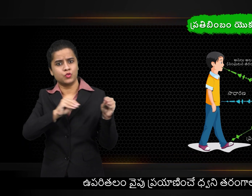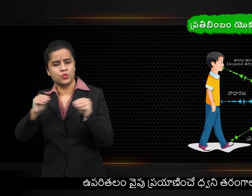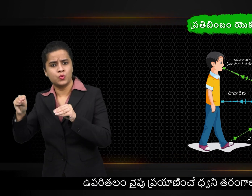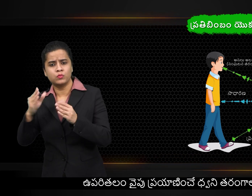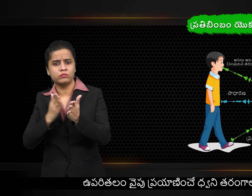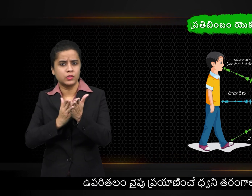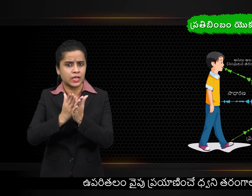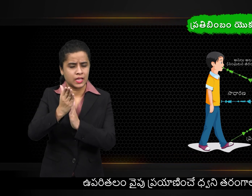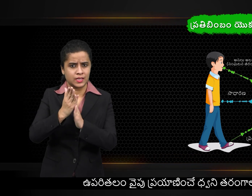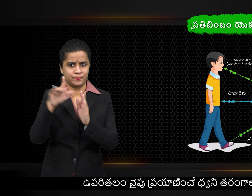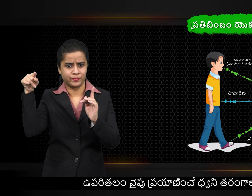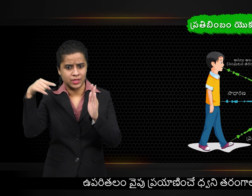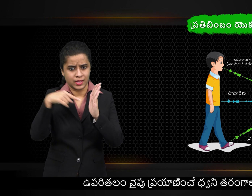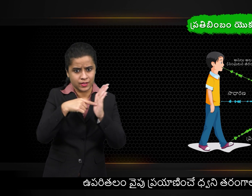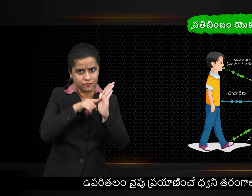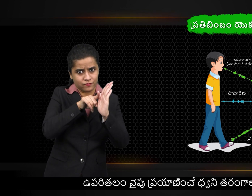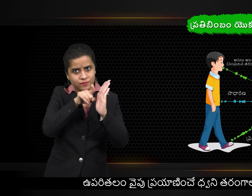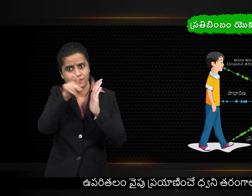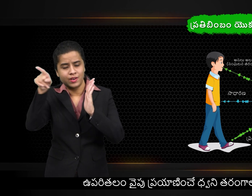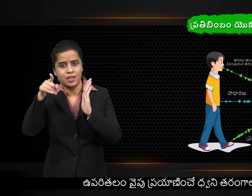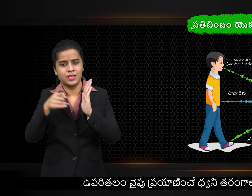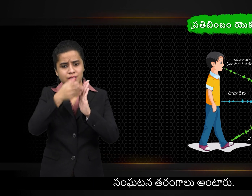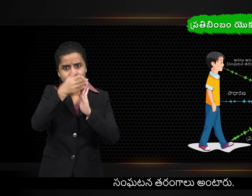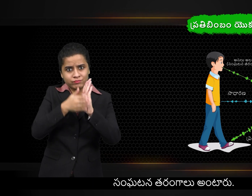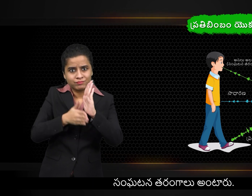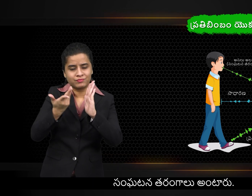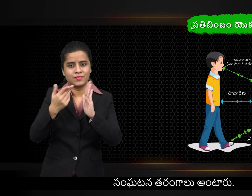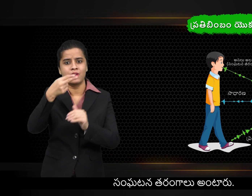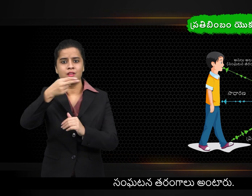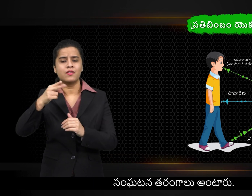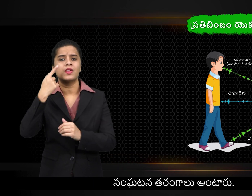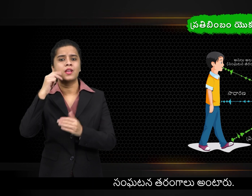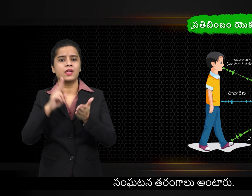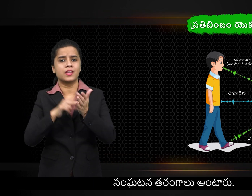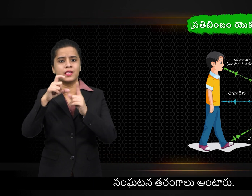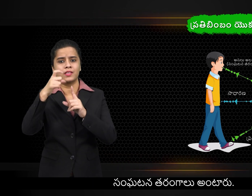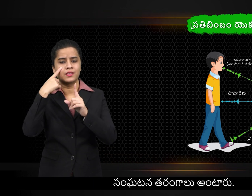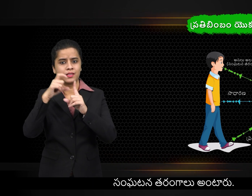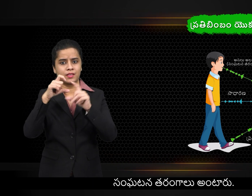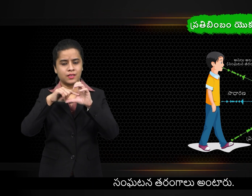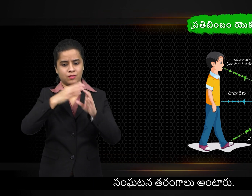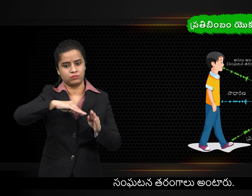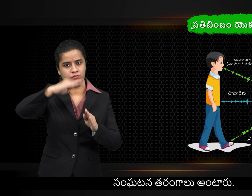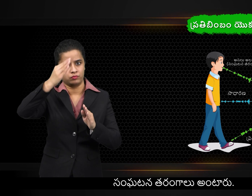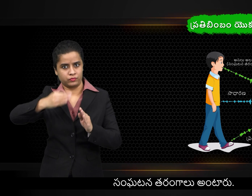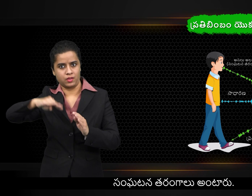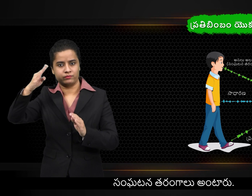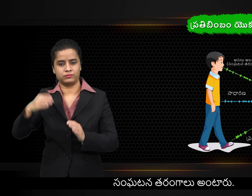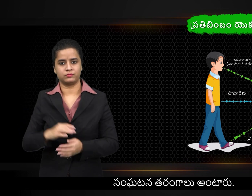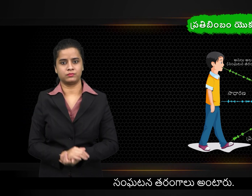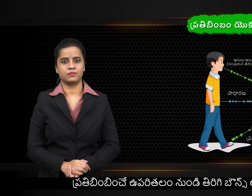ఉపరితలం వైపు ప్రయాణించే ధ్వని తరంగాలను సంఘటన తరంగాలు అంటారు.